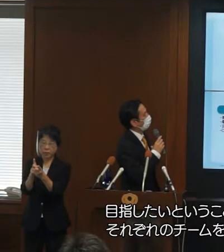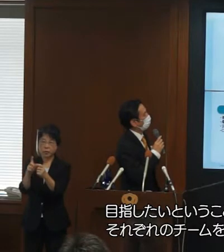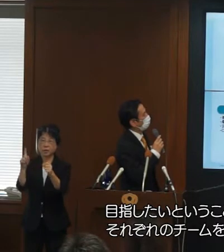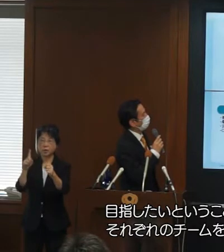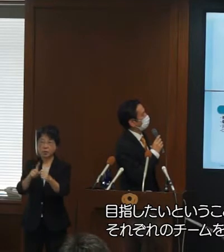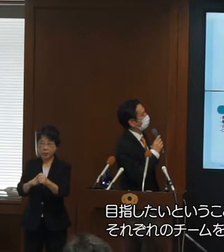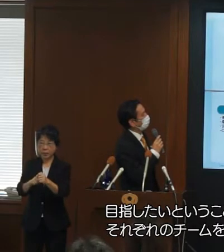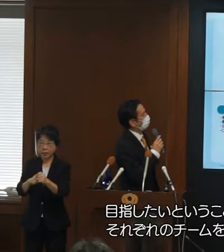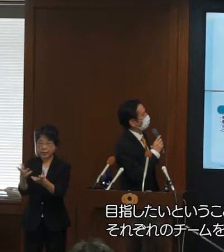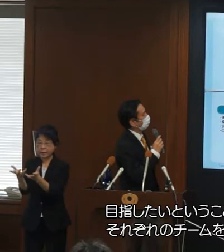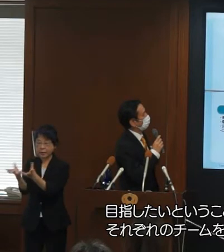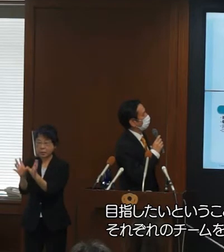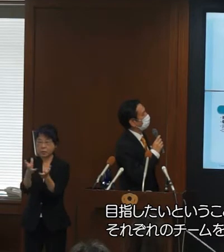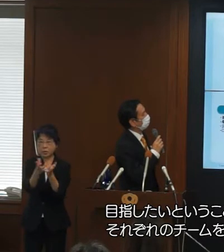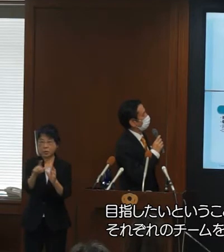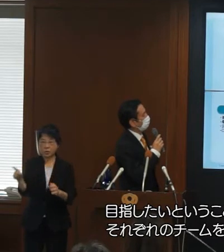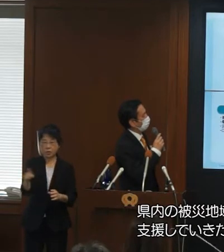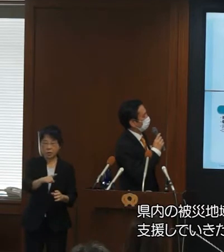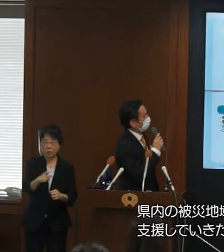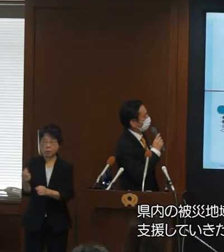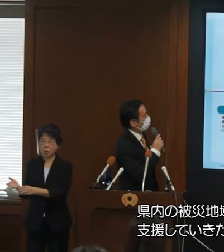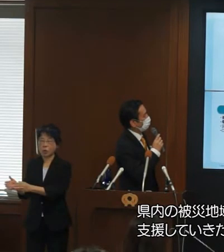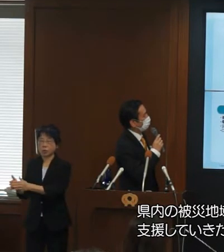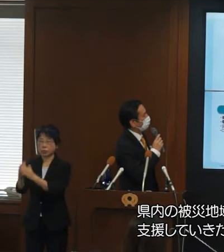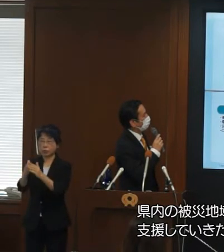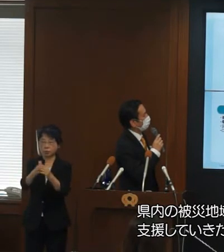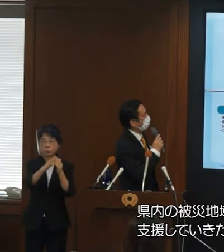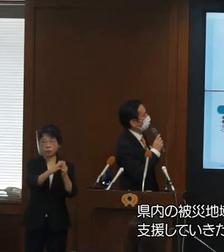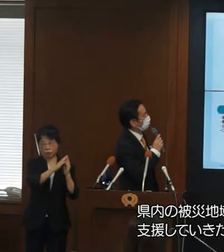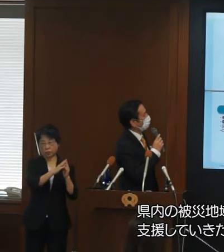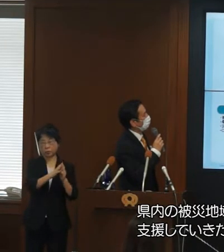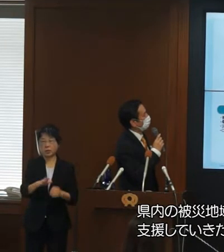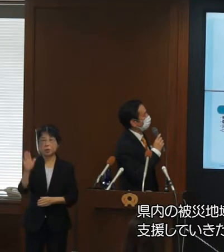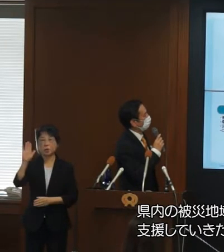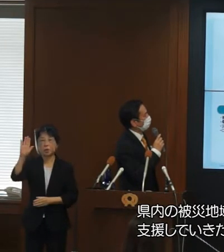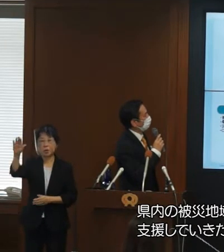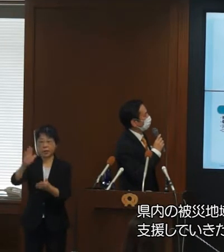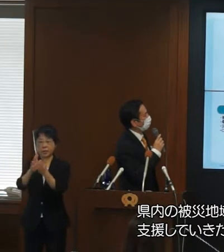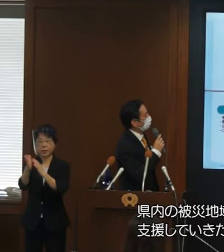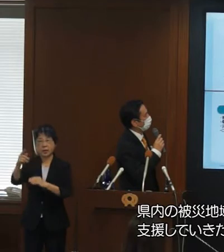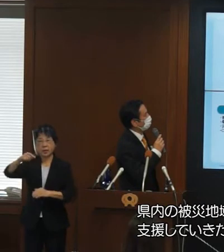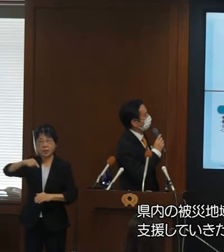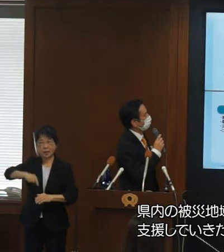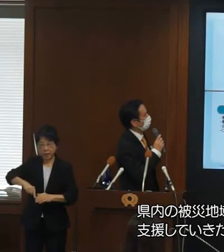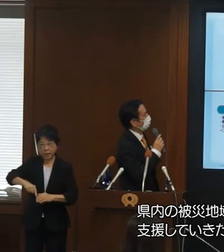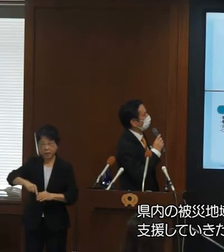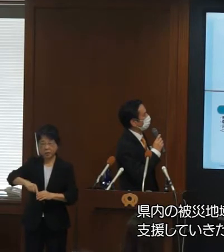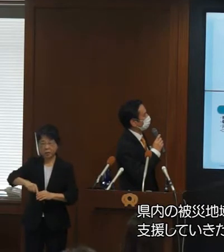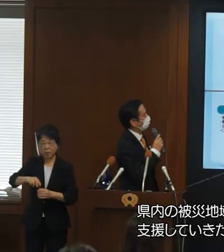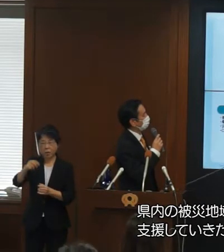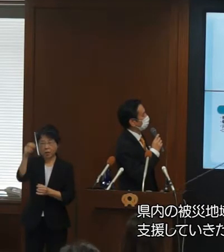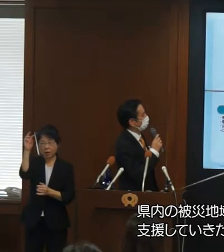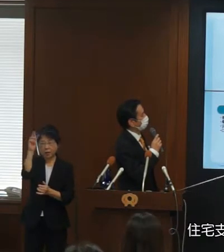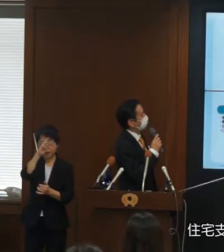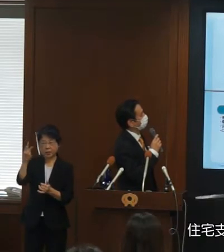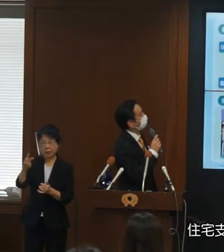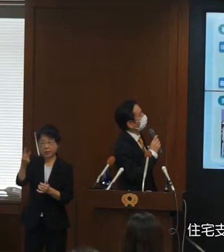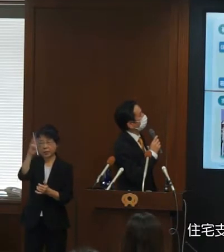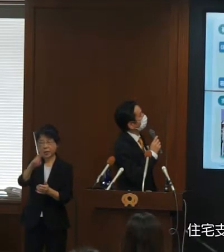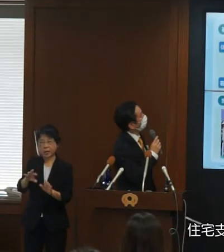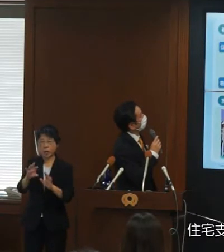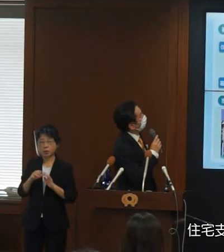これから全力で県内の被災地域を支援していきたいと思っています。は